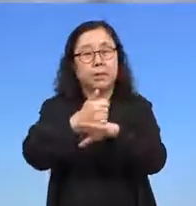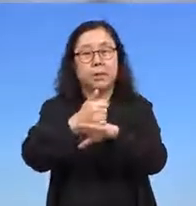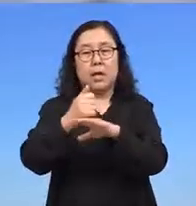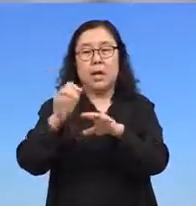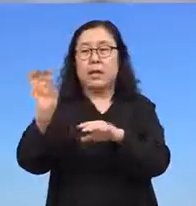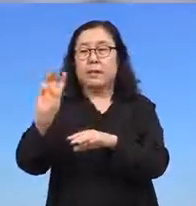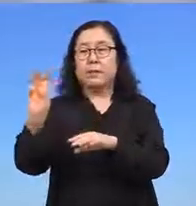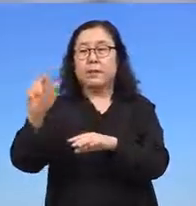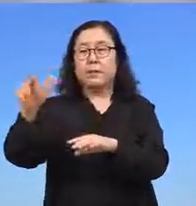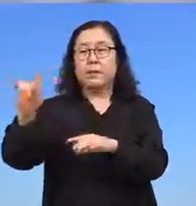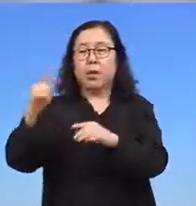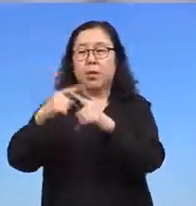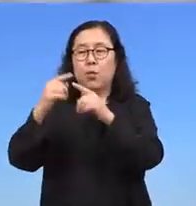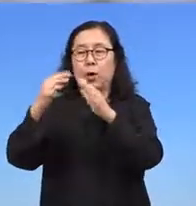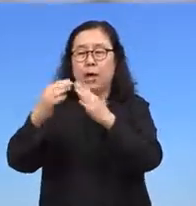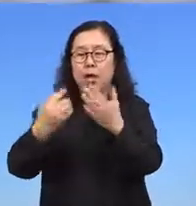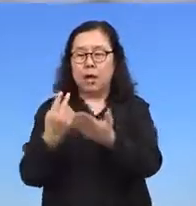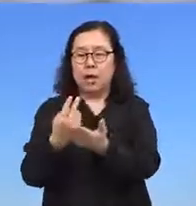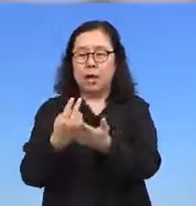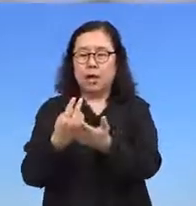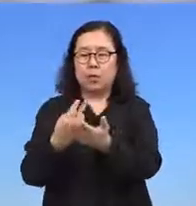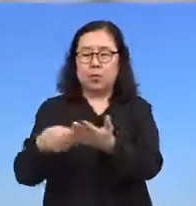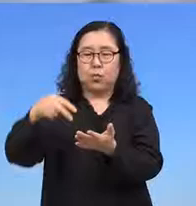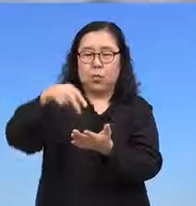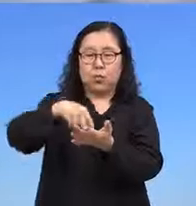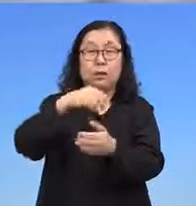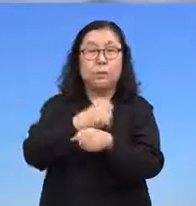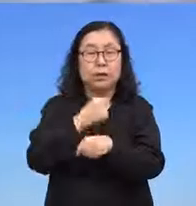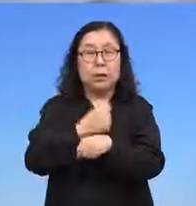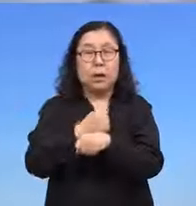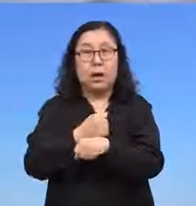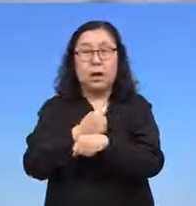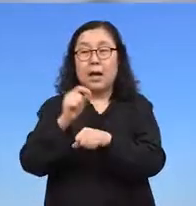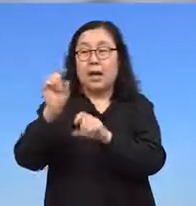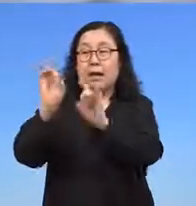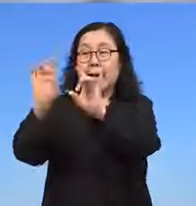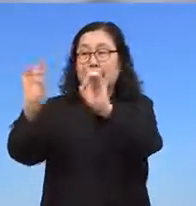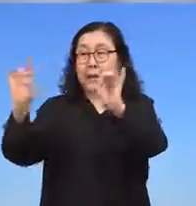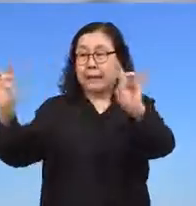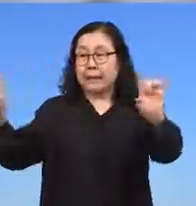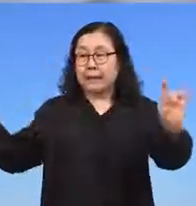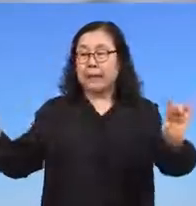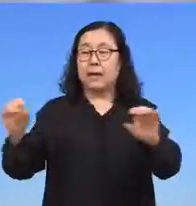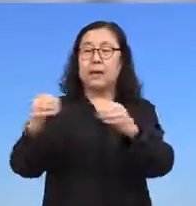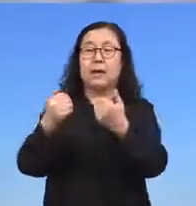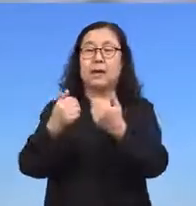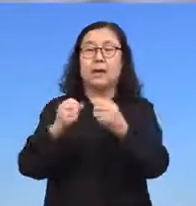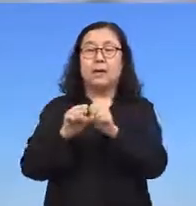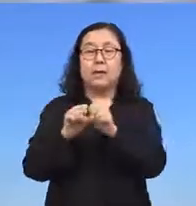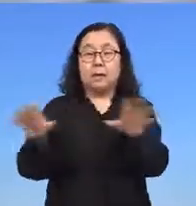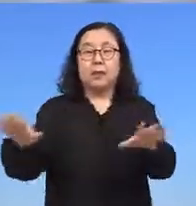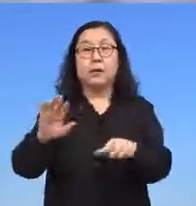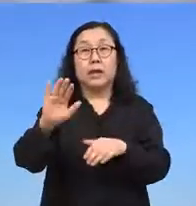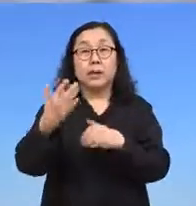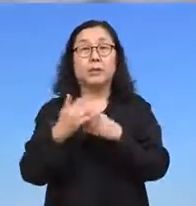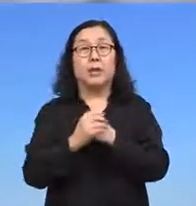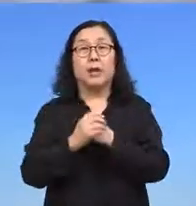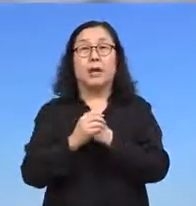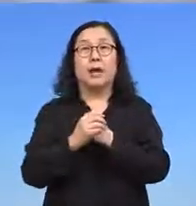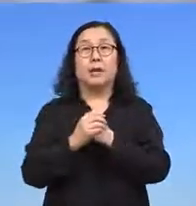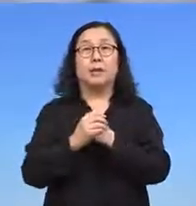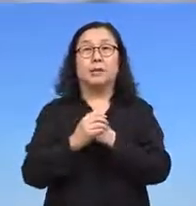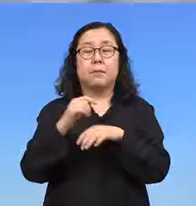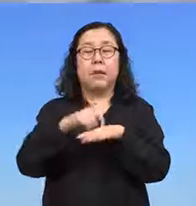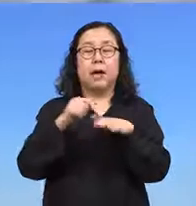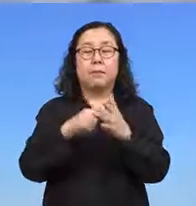교회가 독립을 해서 이제 한 교회를 이루게 되니까 이제 성도님들이 이제 이게 현실로